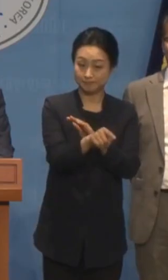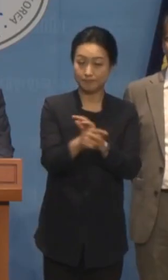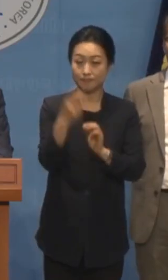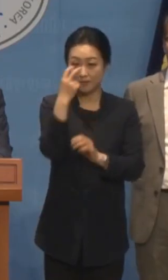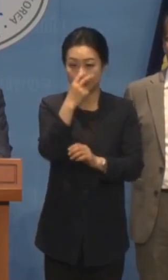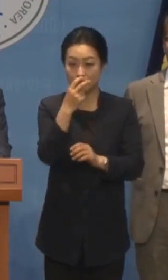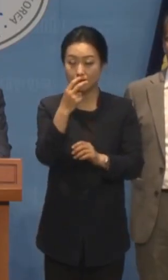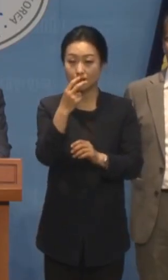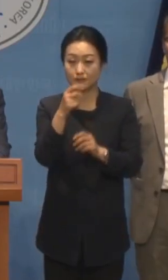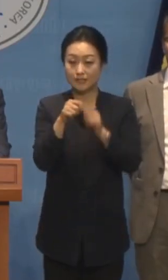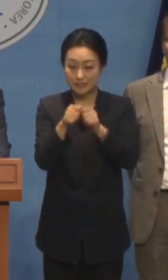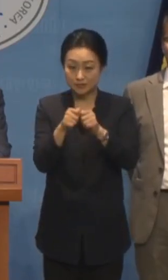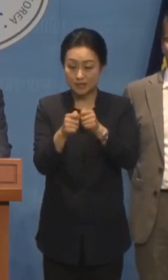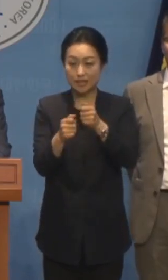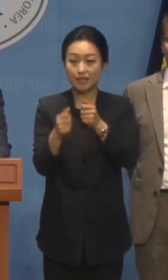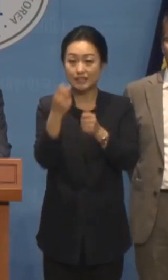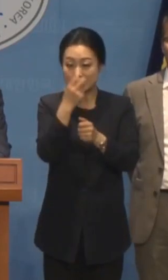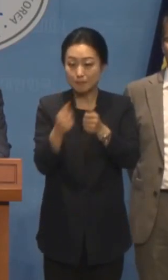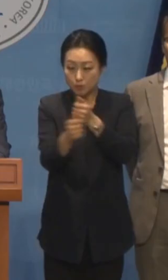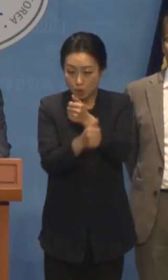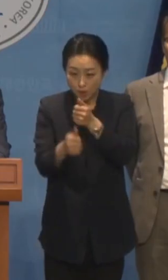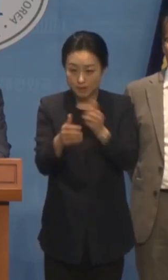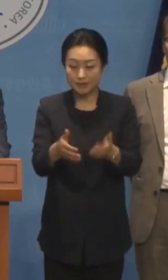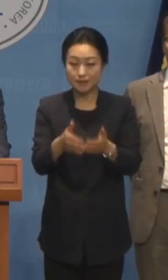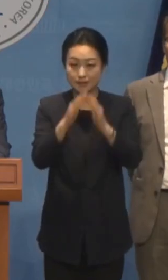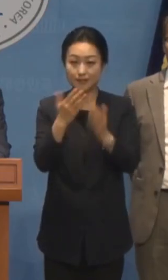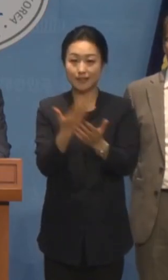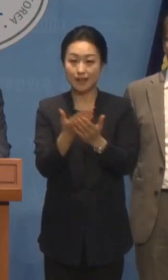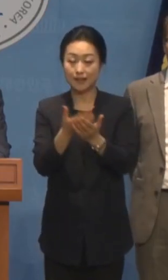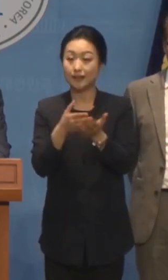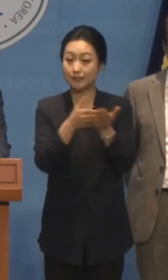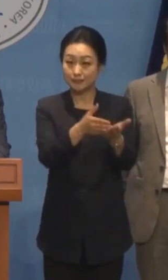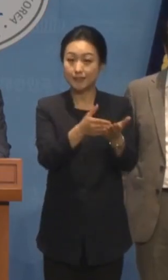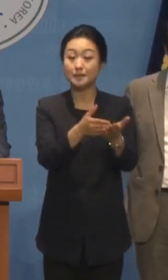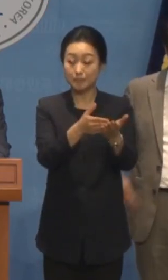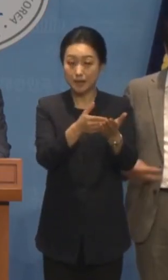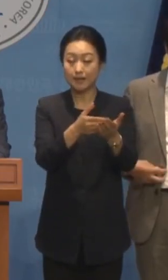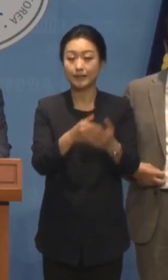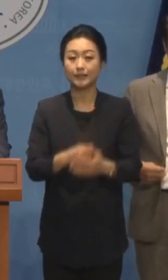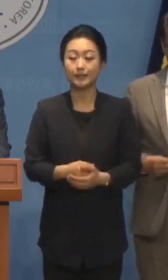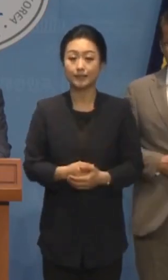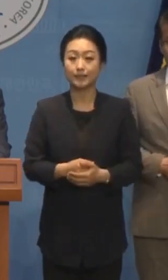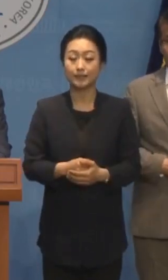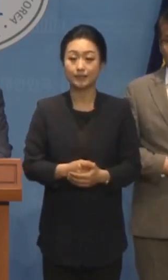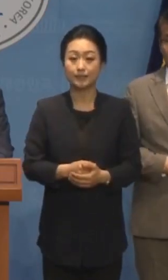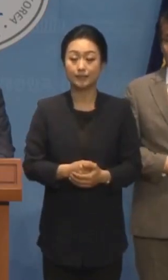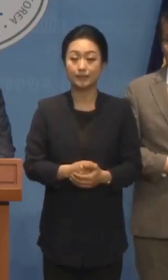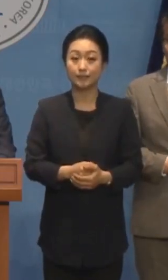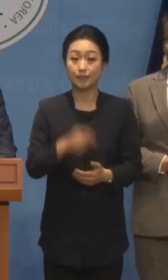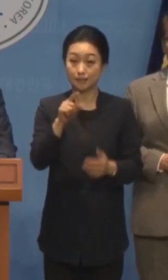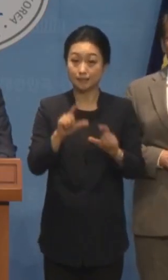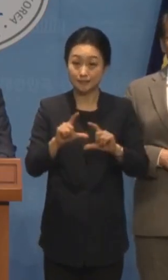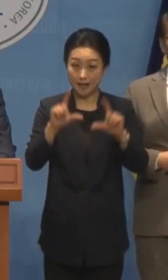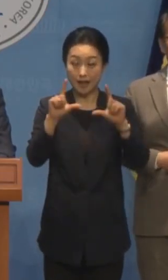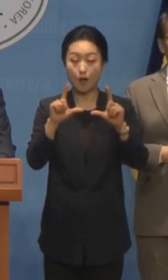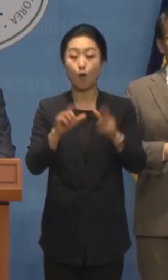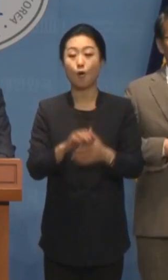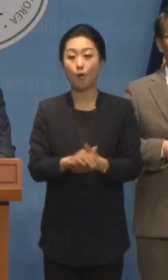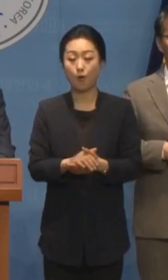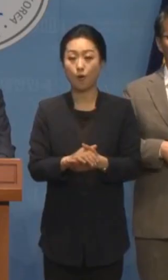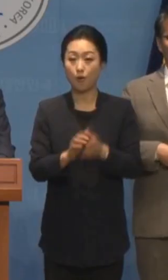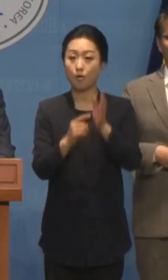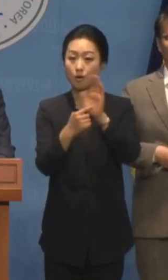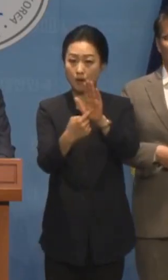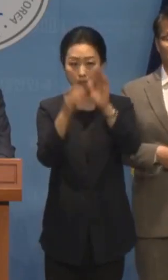소집을 요구하는 기자회견을 함께 했었습니다. 그날 오후 수사심의위원회 회부가 발표된 것은 참으로